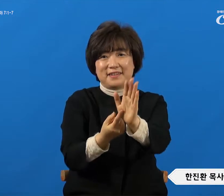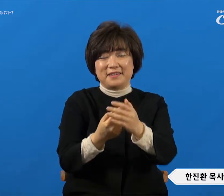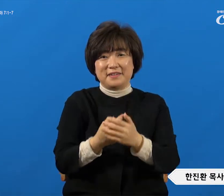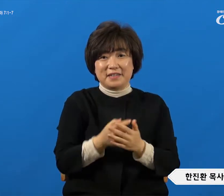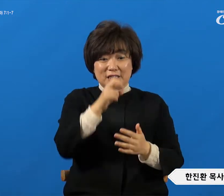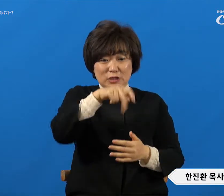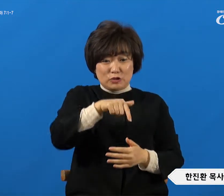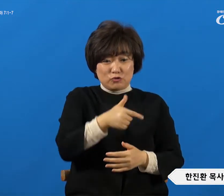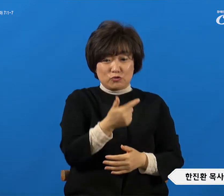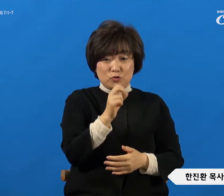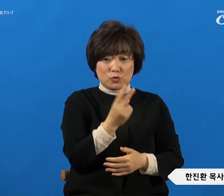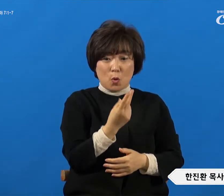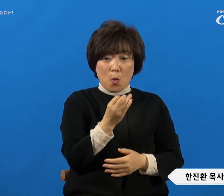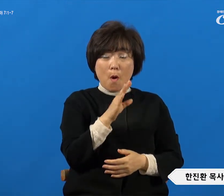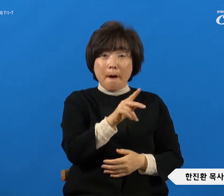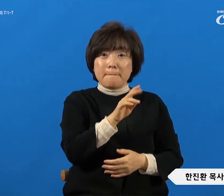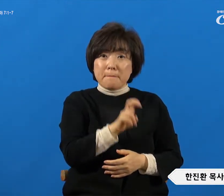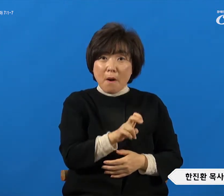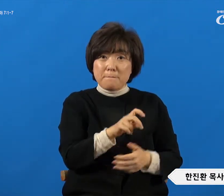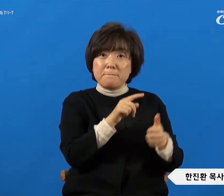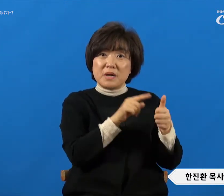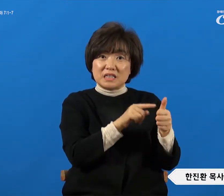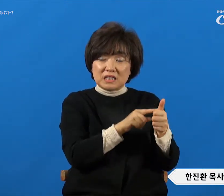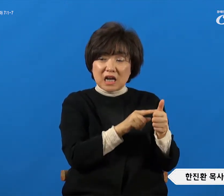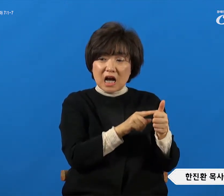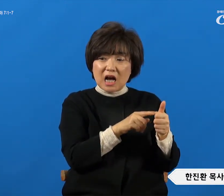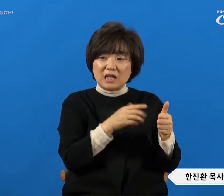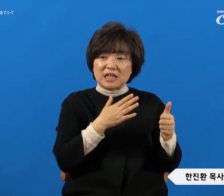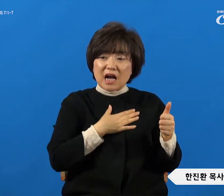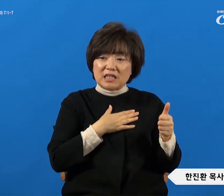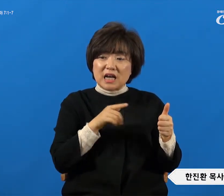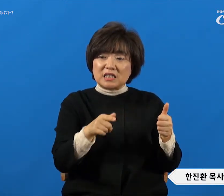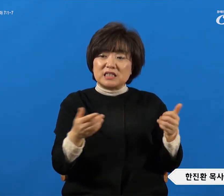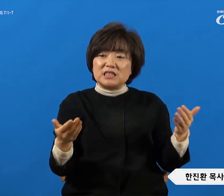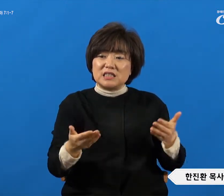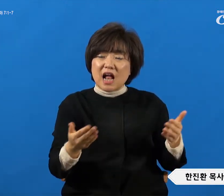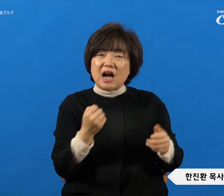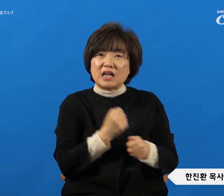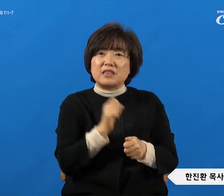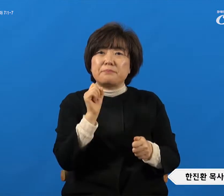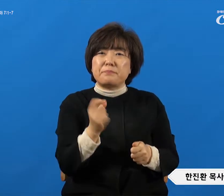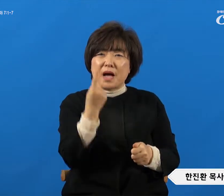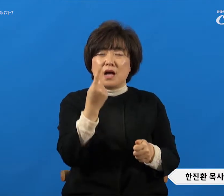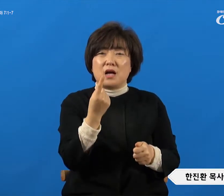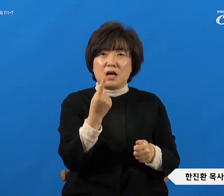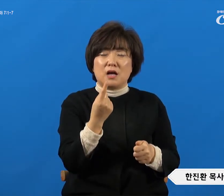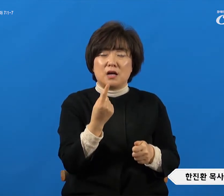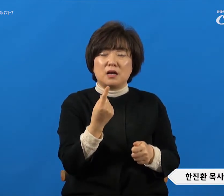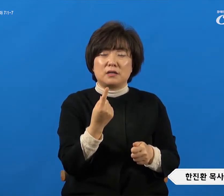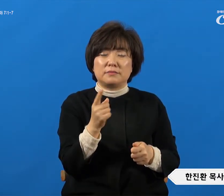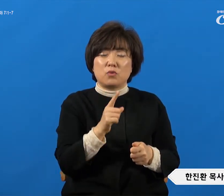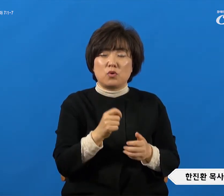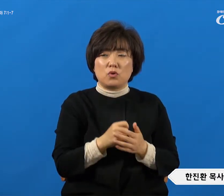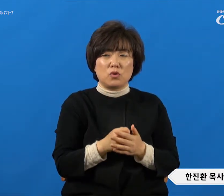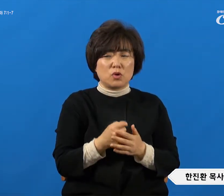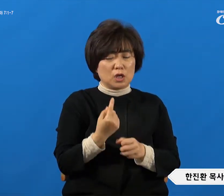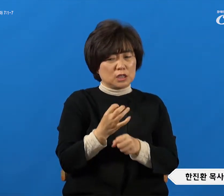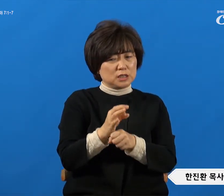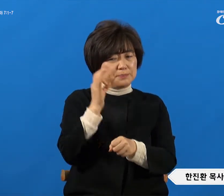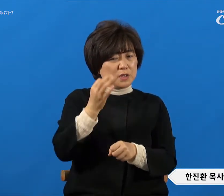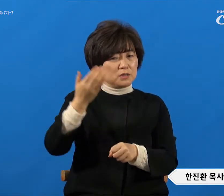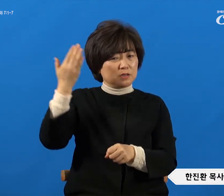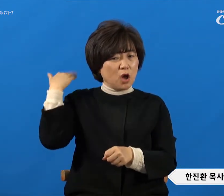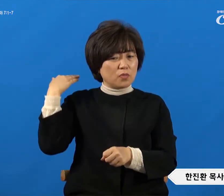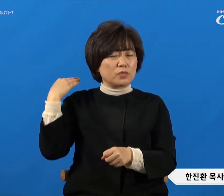윤용범 씨, 자기가 그런 일을 하게 된 계기가 있답니다. 한 10여 년 전에 목에 주먹만한